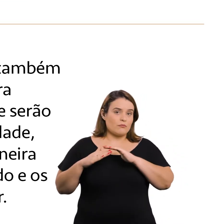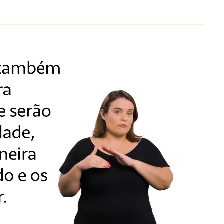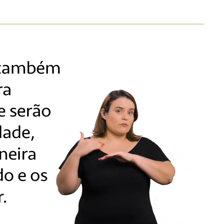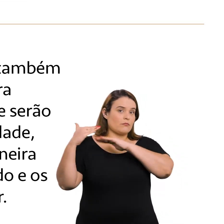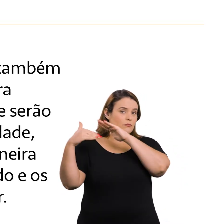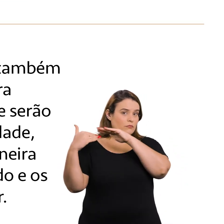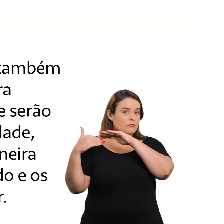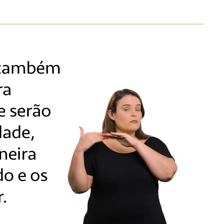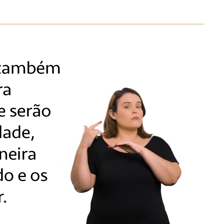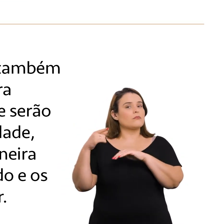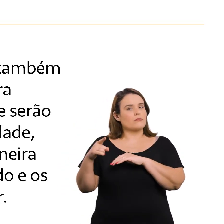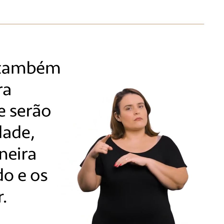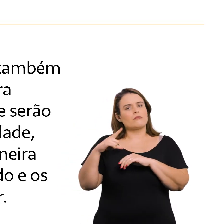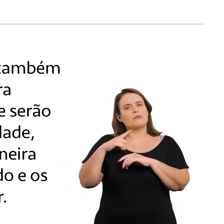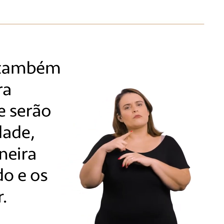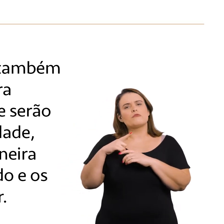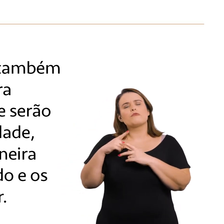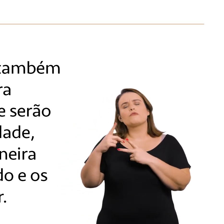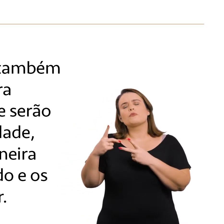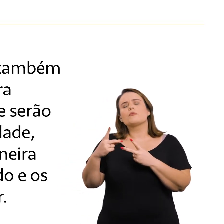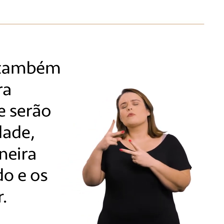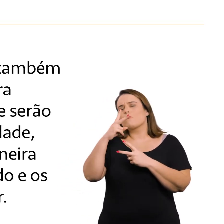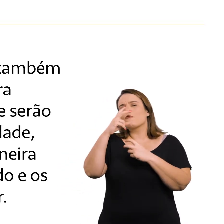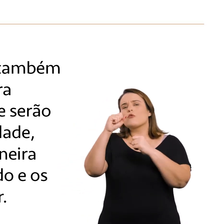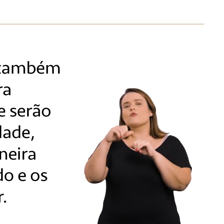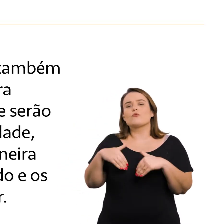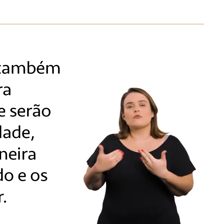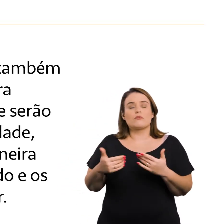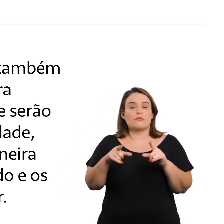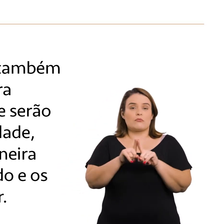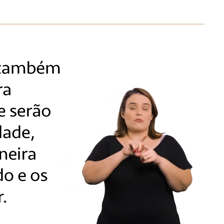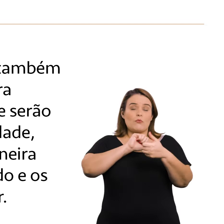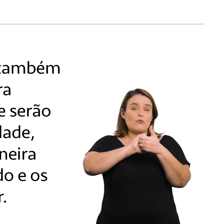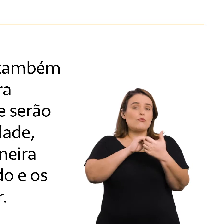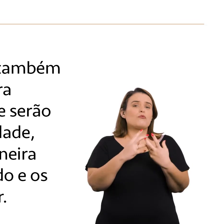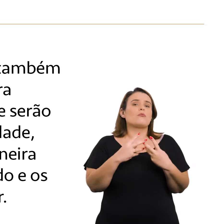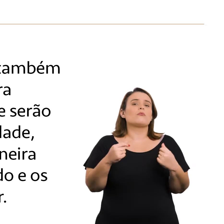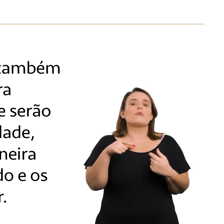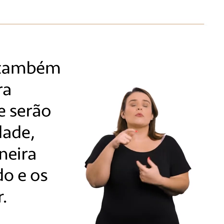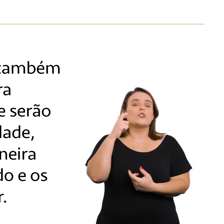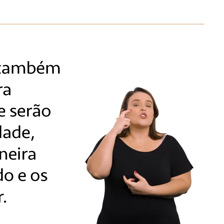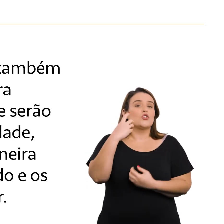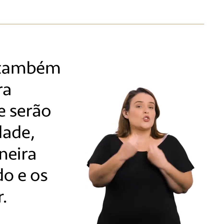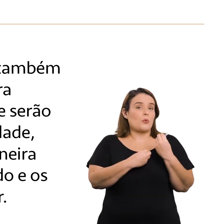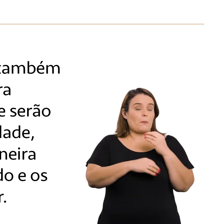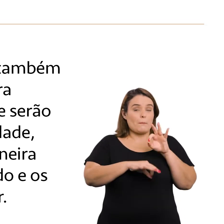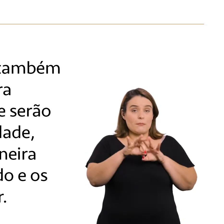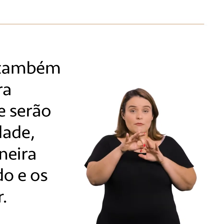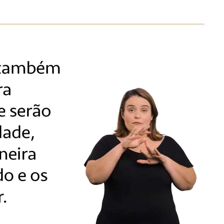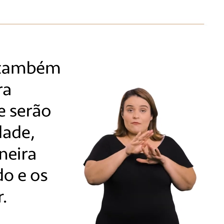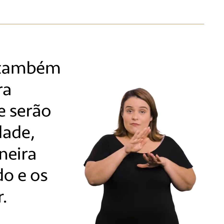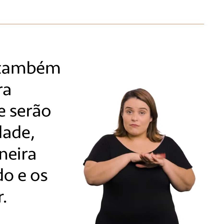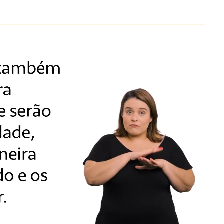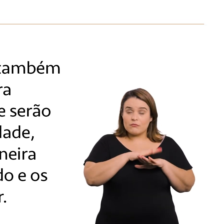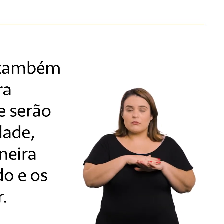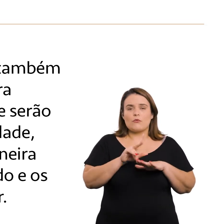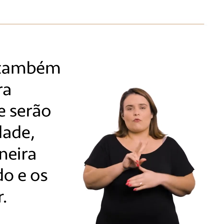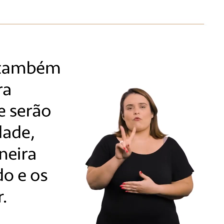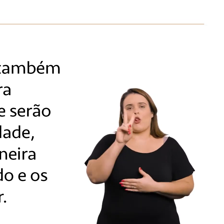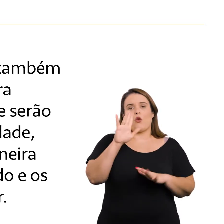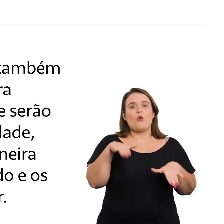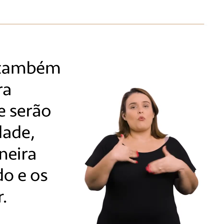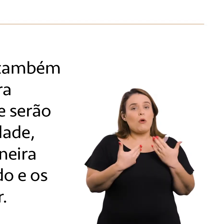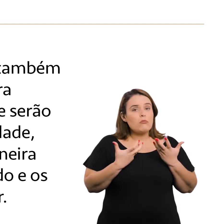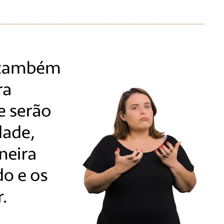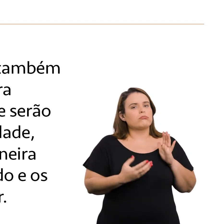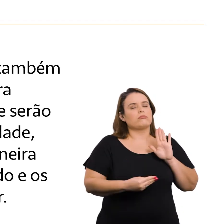atividades que serão desenvolvidas e sua intensidade, quanto para qualificar a maneira como o projeto será realizado e os